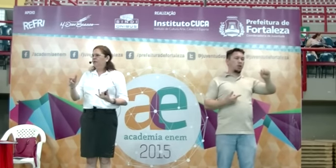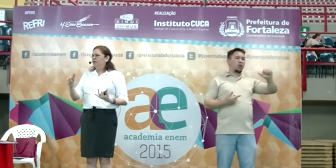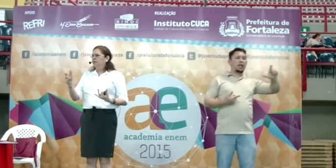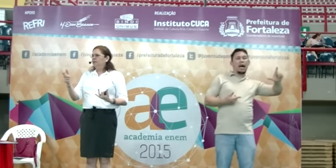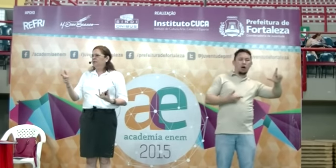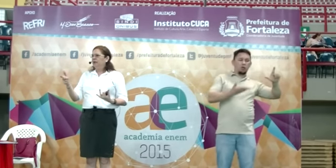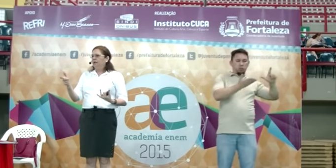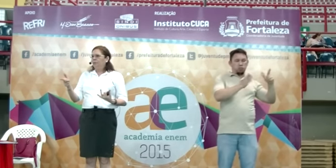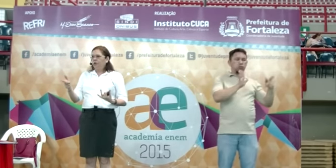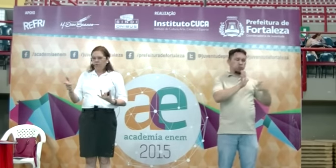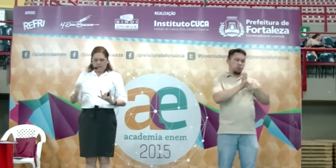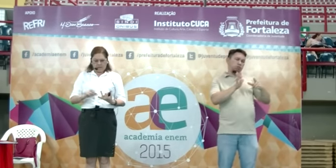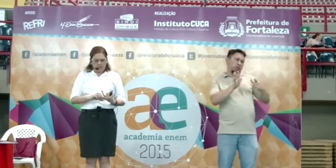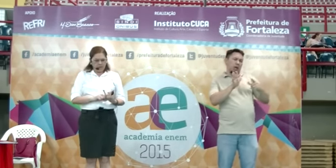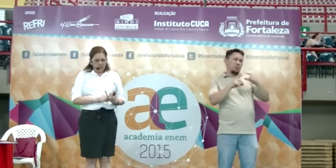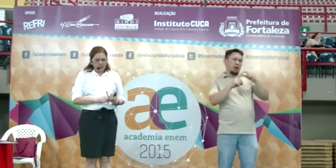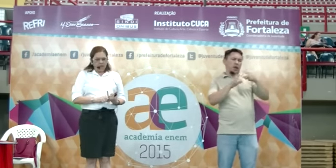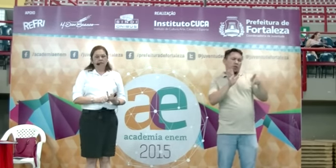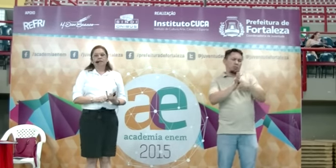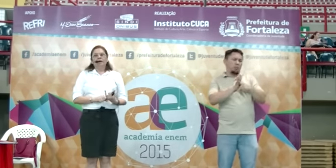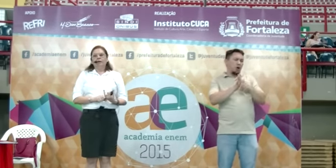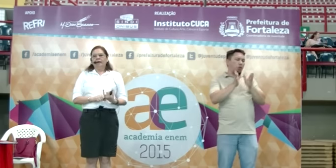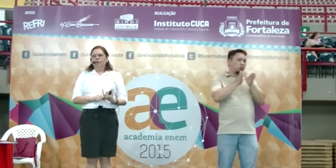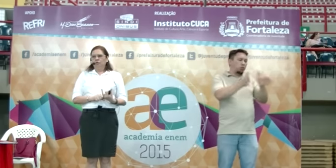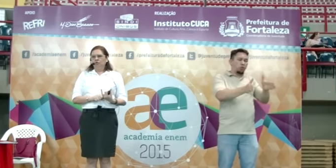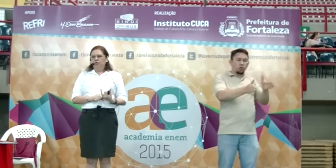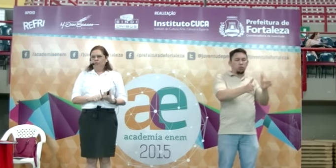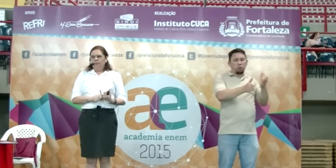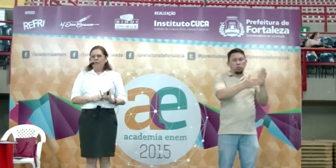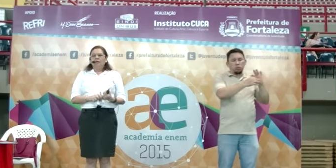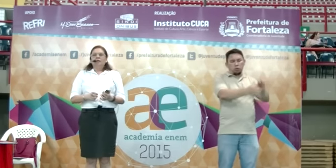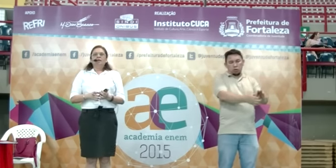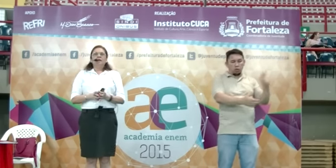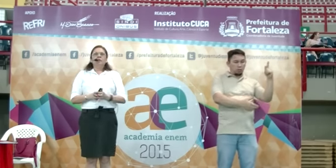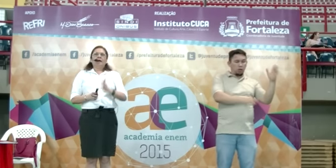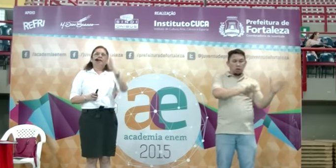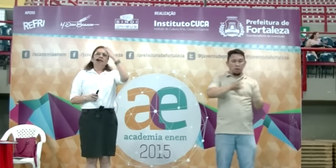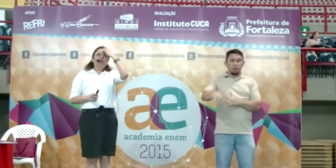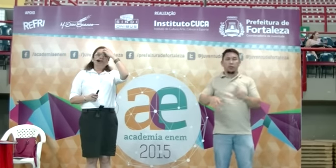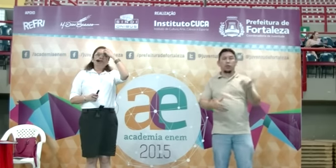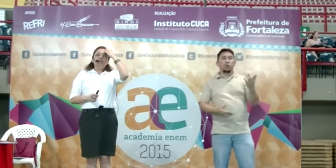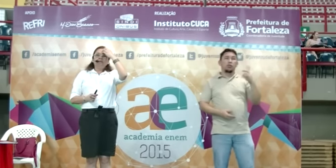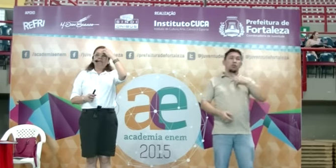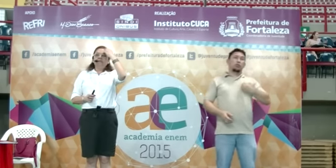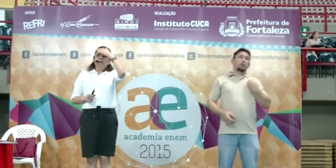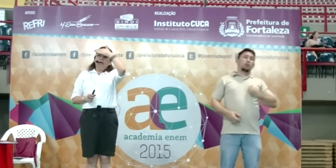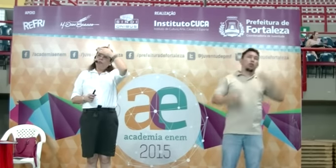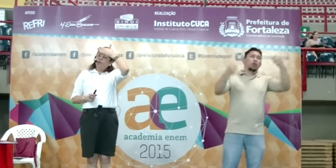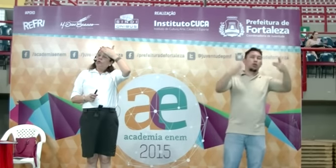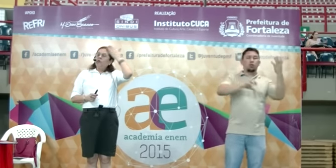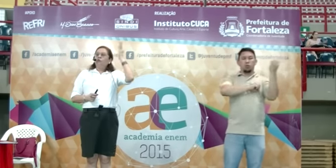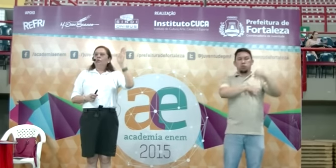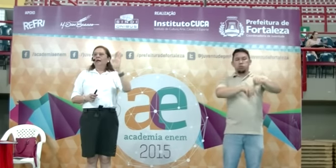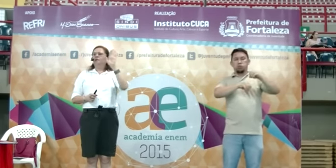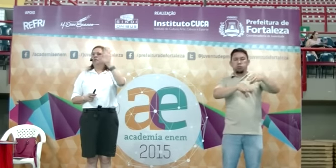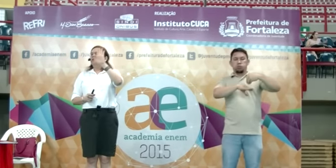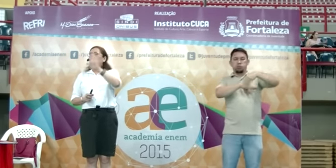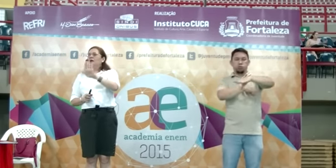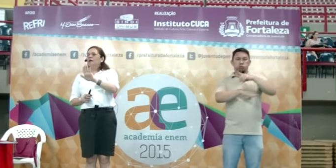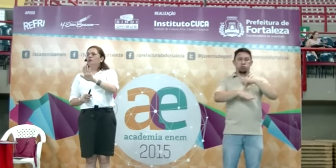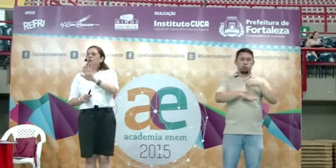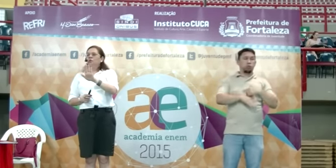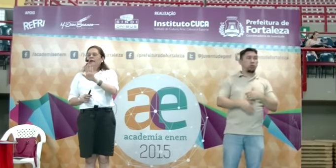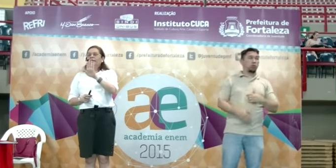da geografia, eu ensinei há pouco tempo, e tal recurso. Então aqui eu estou ensinando, do